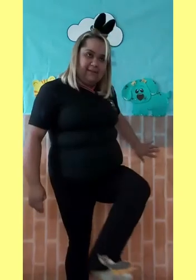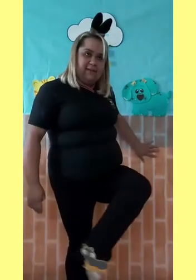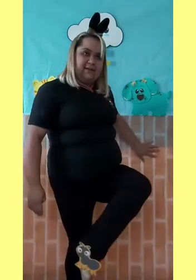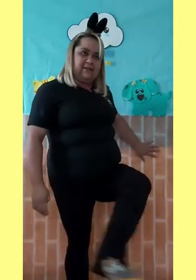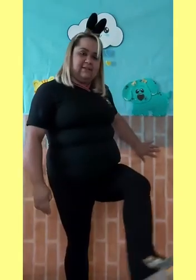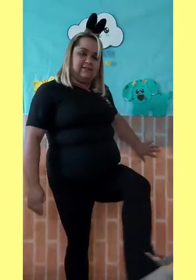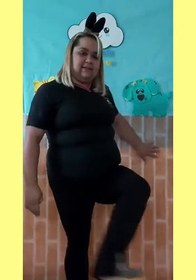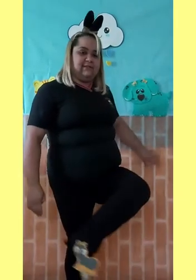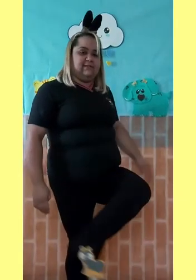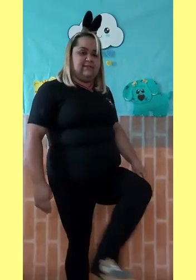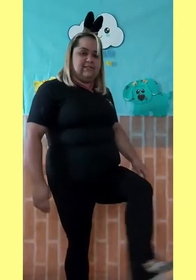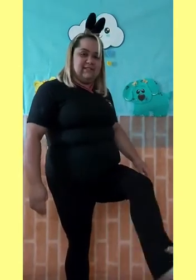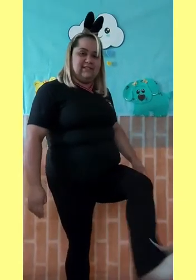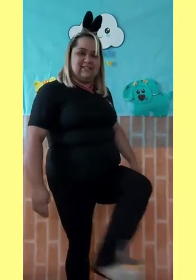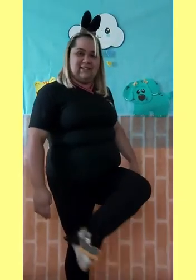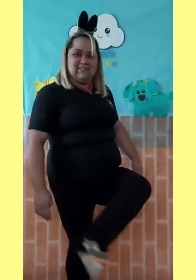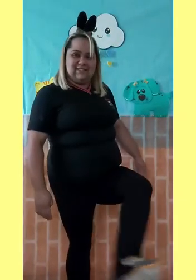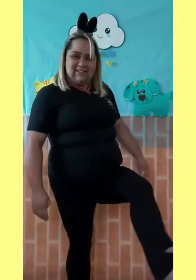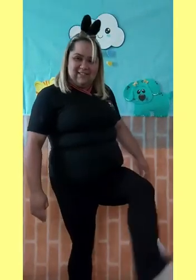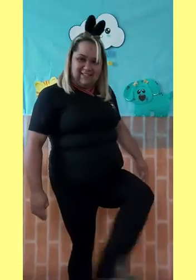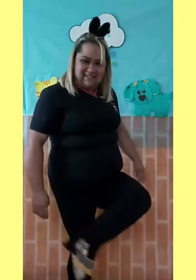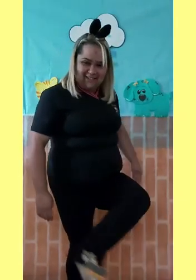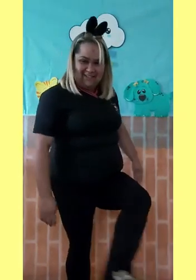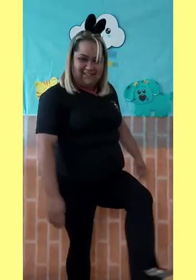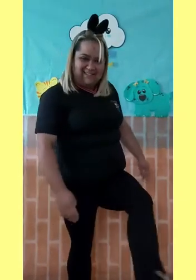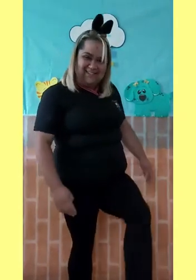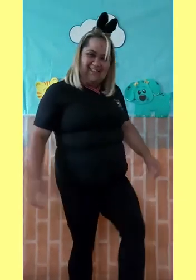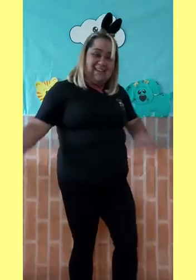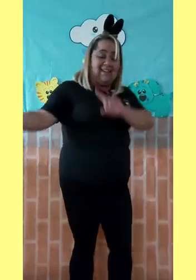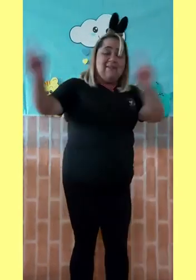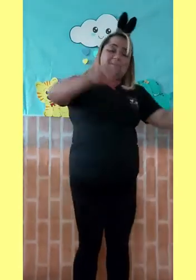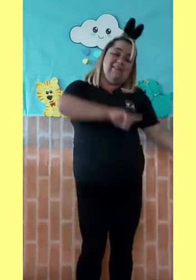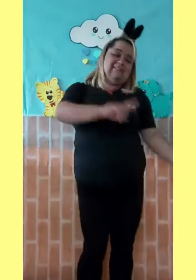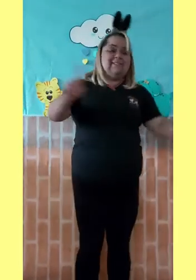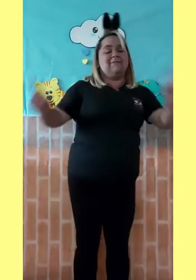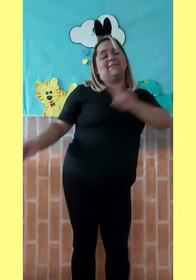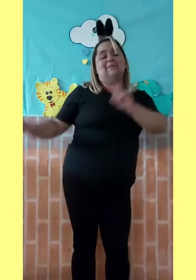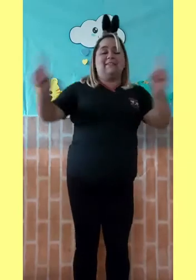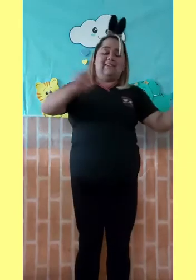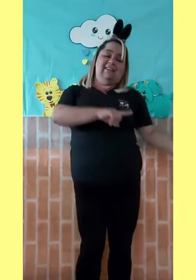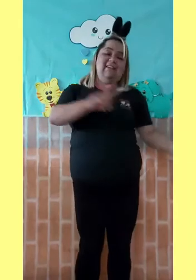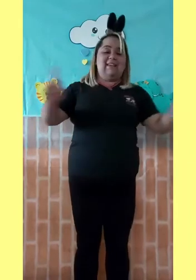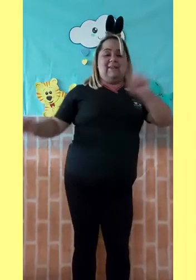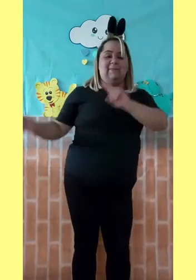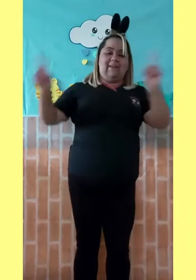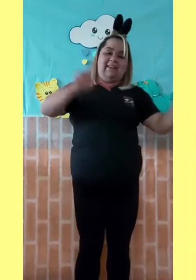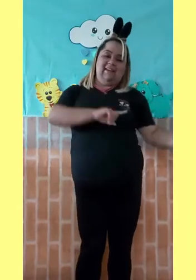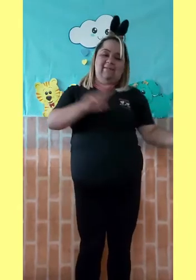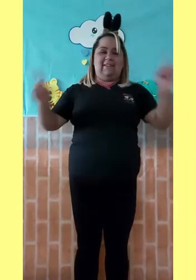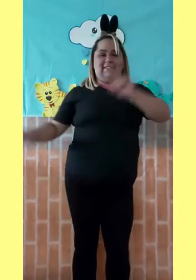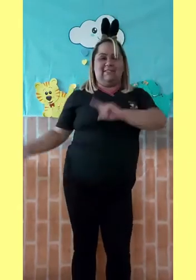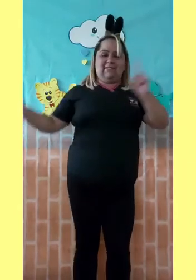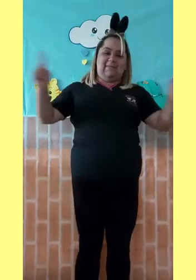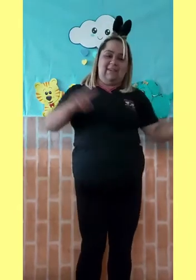eu sacudi, sacudi, sacudi, sacudi, mas a formiguinha não parava de subir.